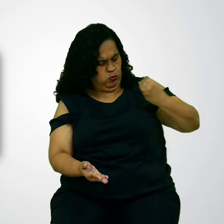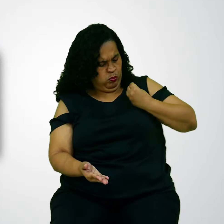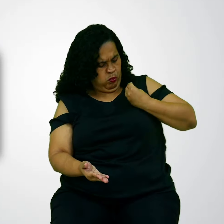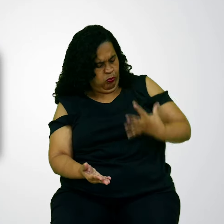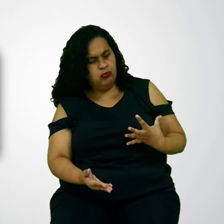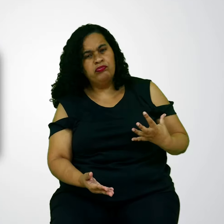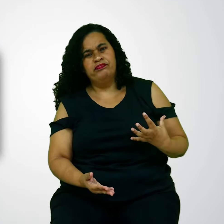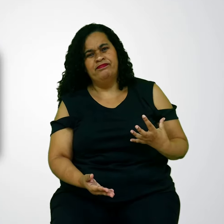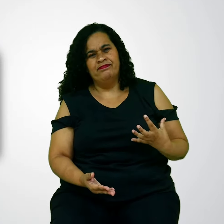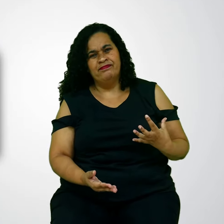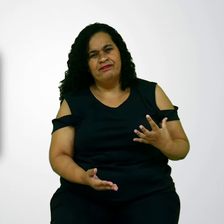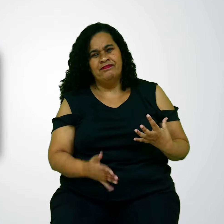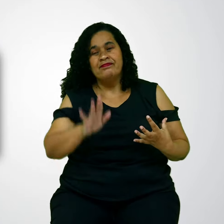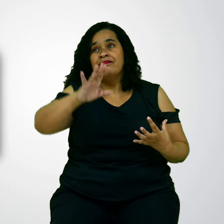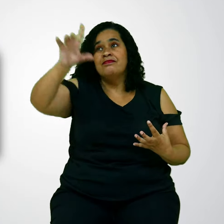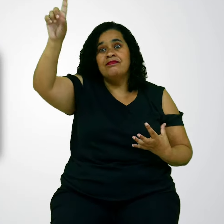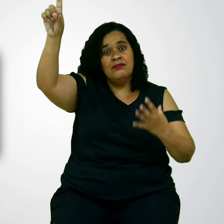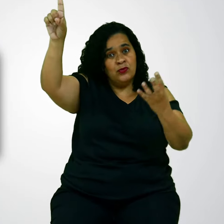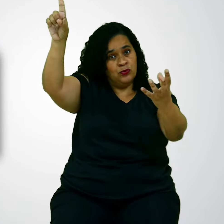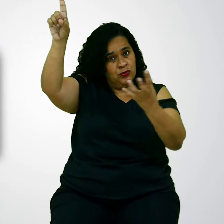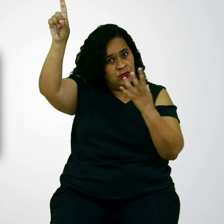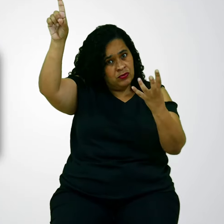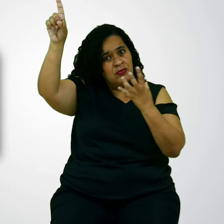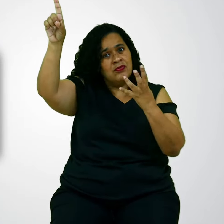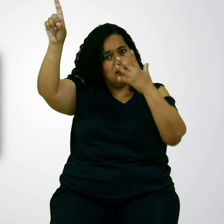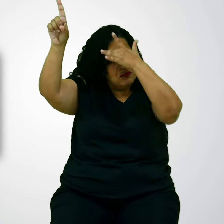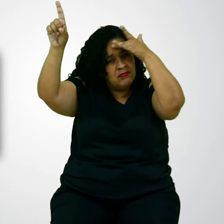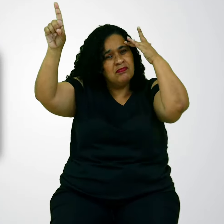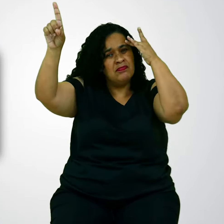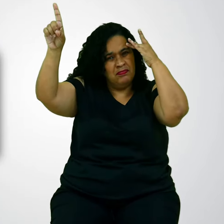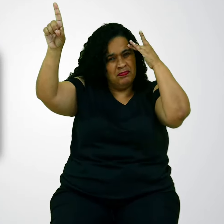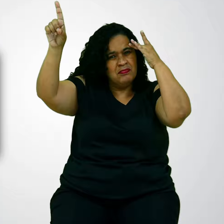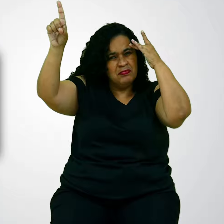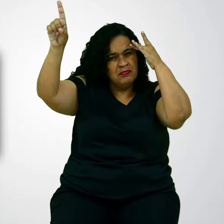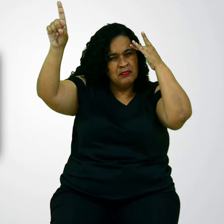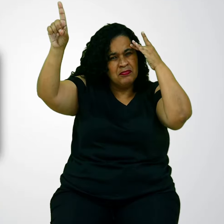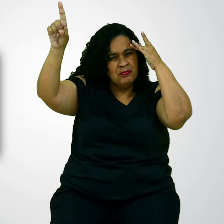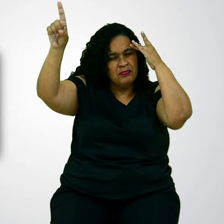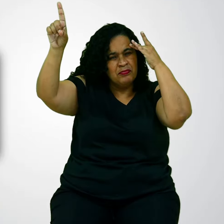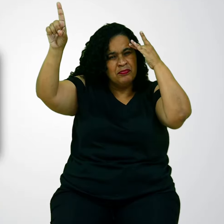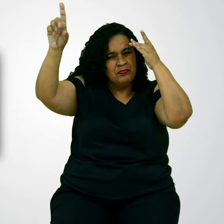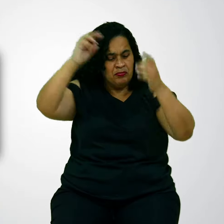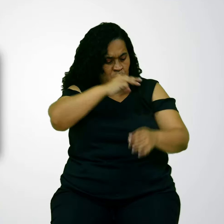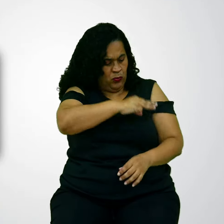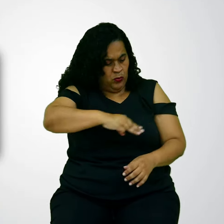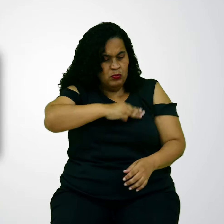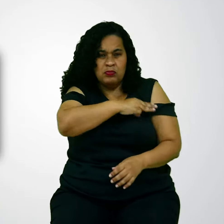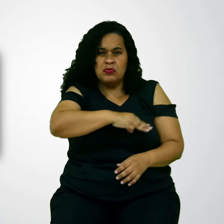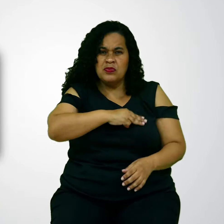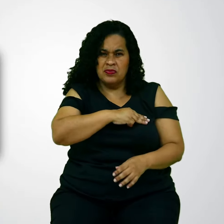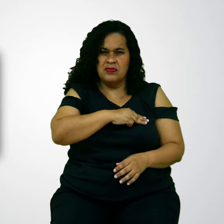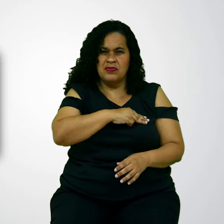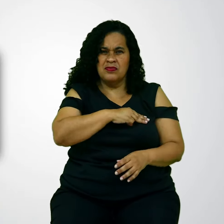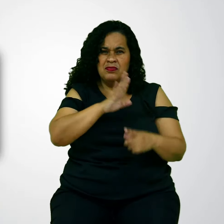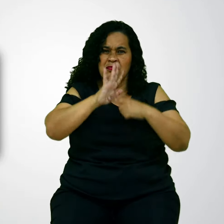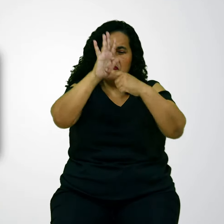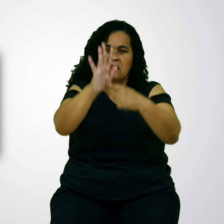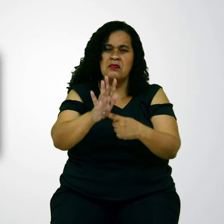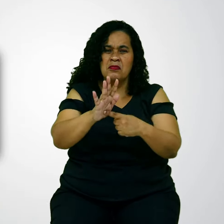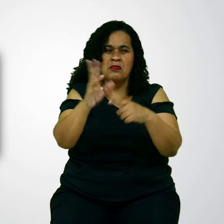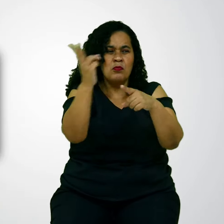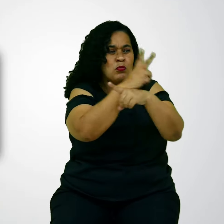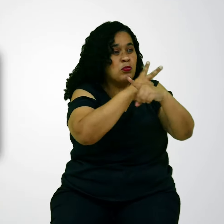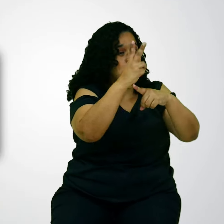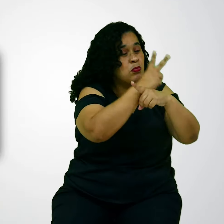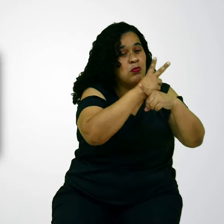Jesus? É buscar os irmãos perdidos. E qual é a missão da igreja? É buscar gente perdida. Então